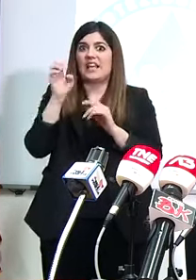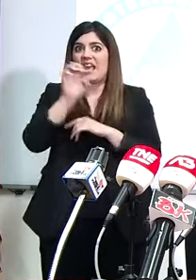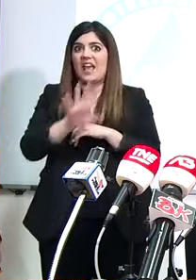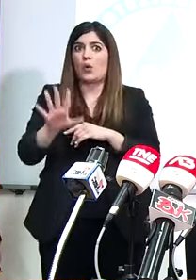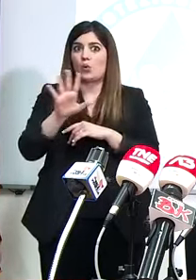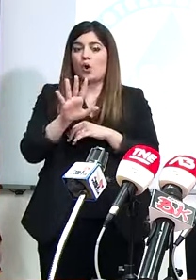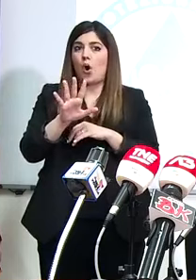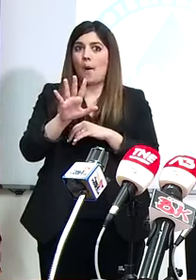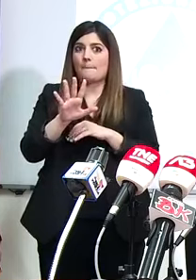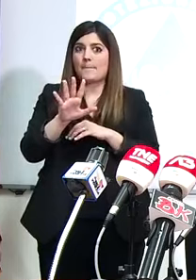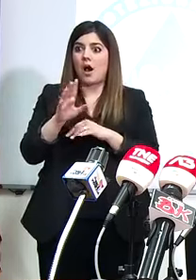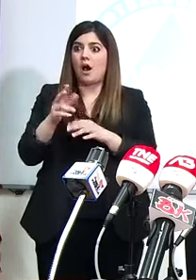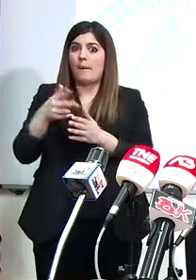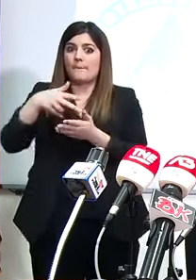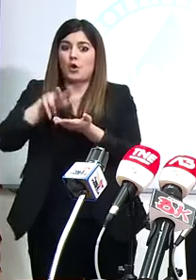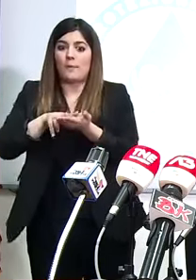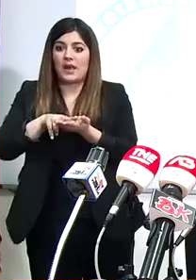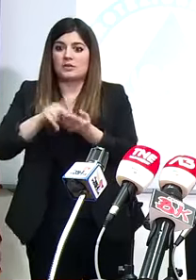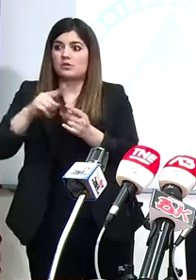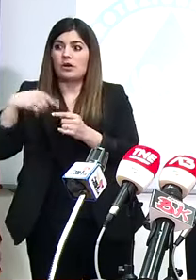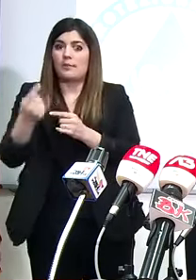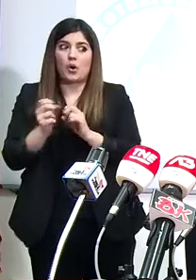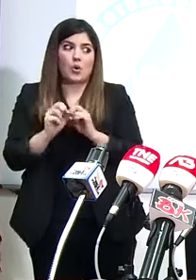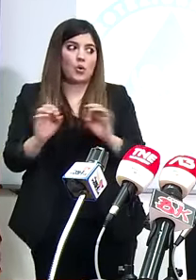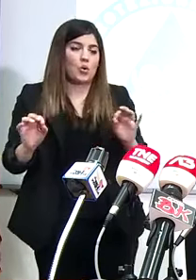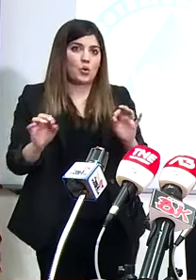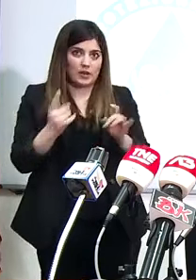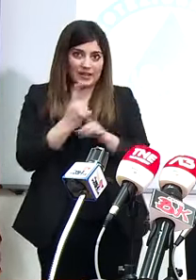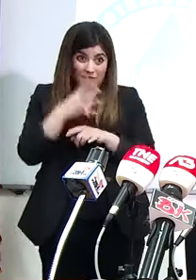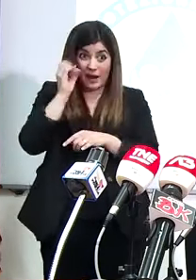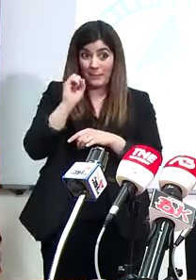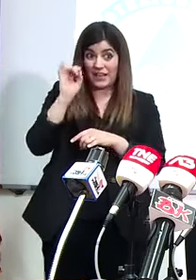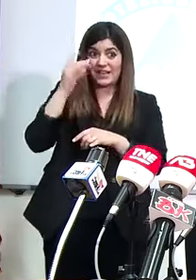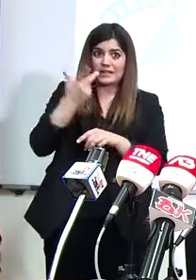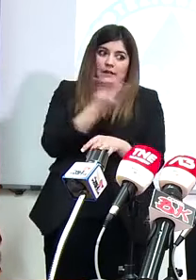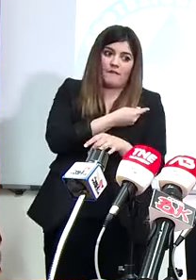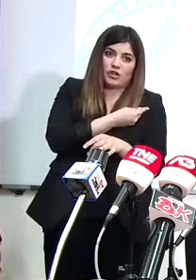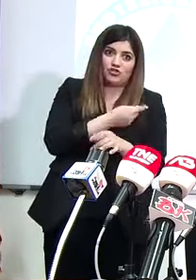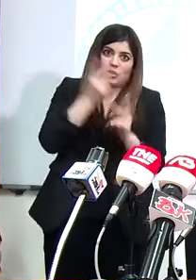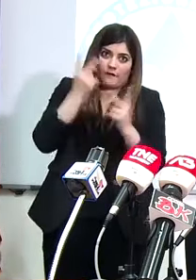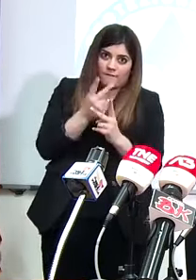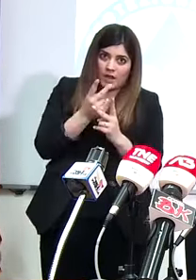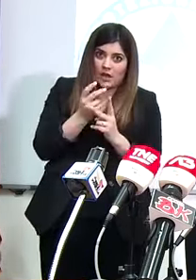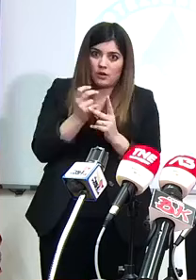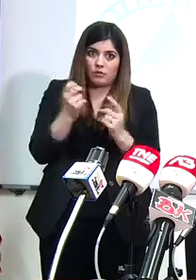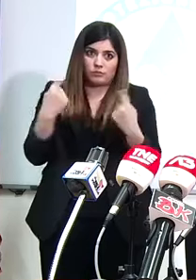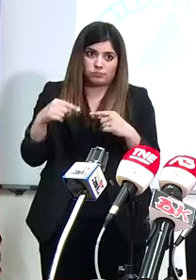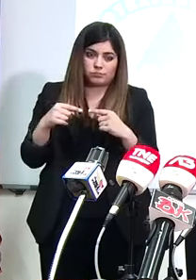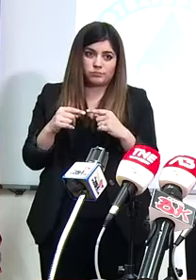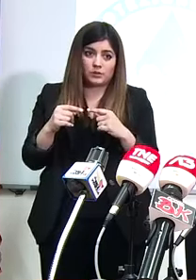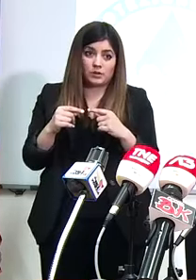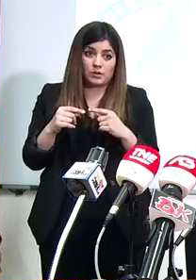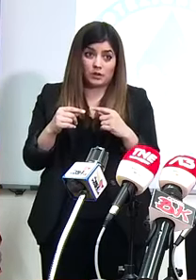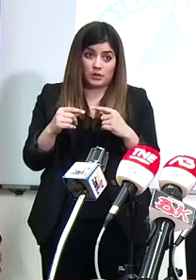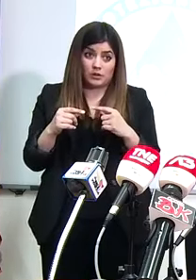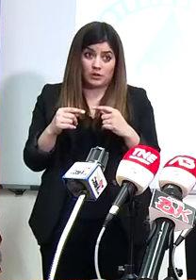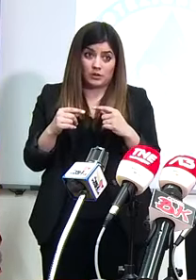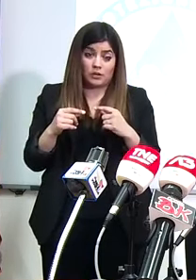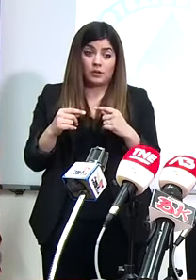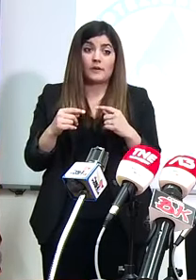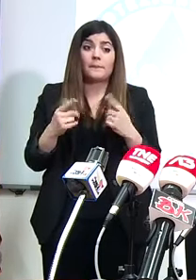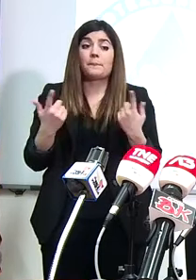perché no perché sennò ce ne vero è che sia macini veri affinché lo si fa con l'africa a nessuno interessa quando si